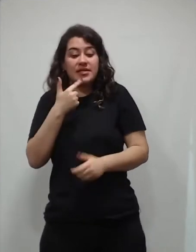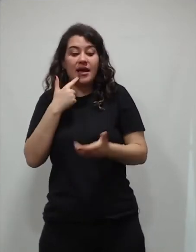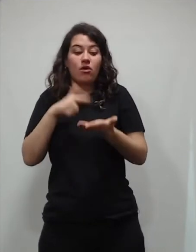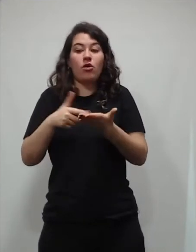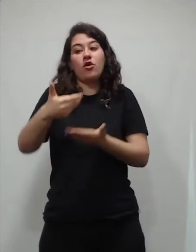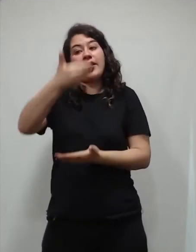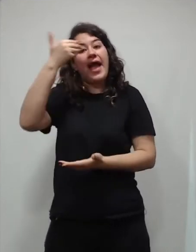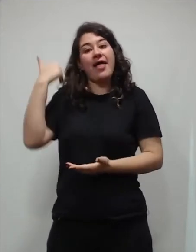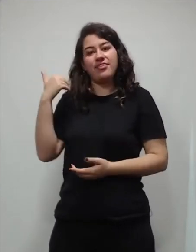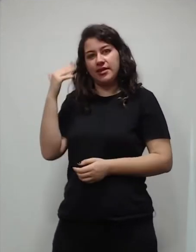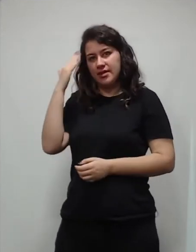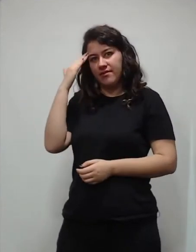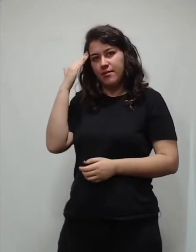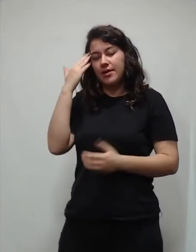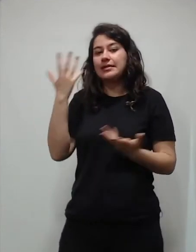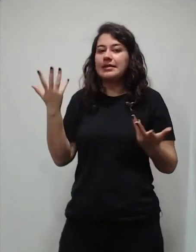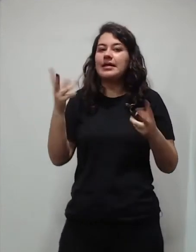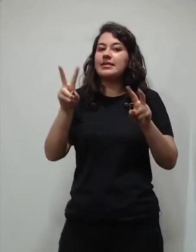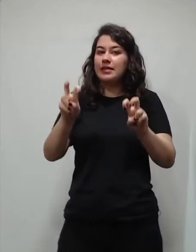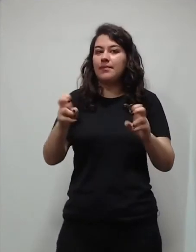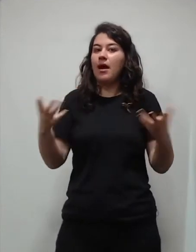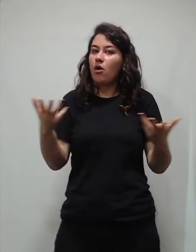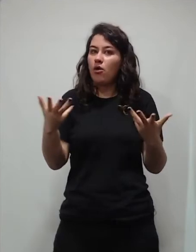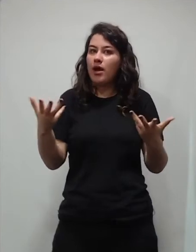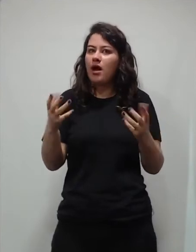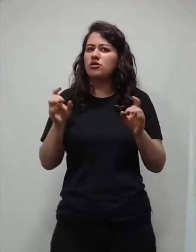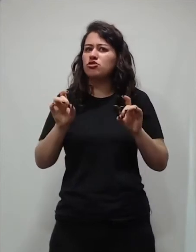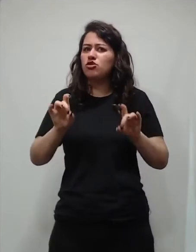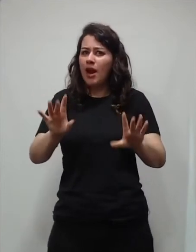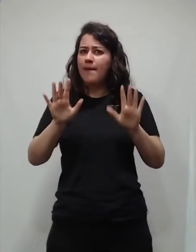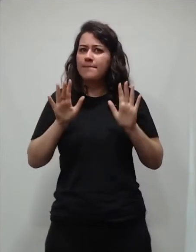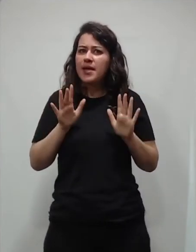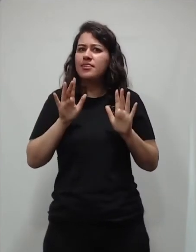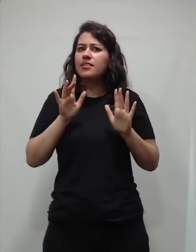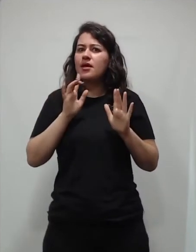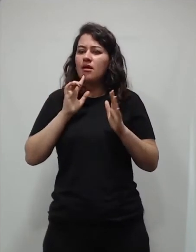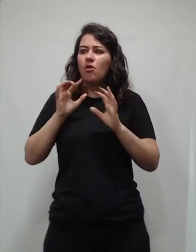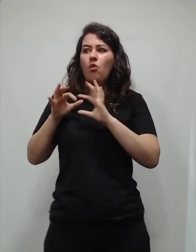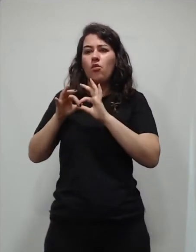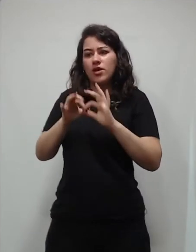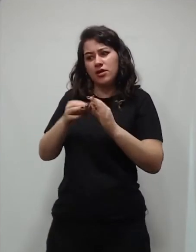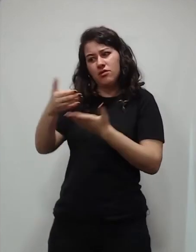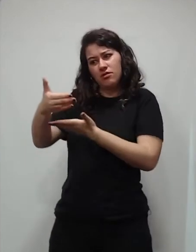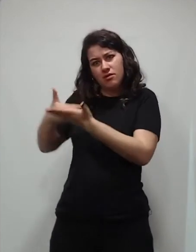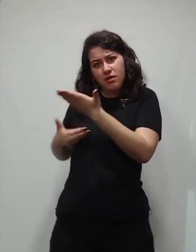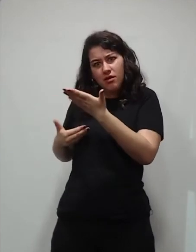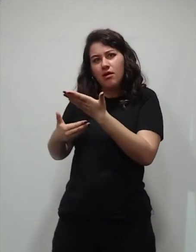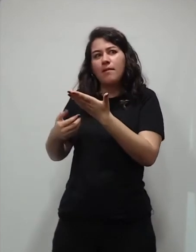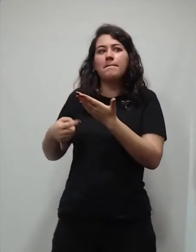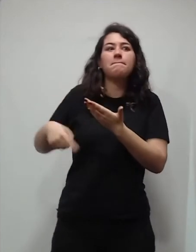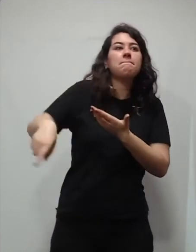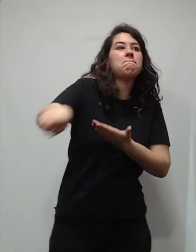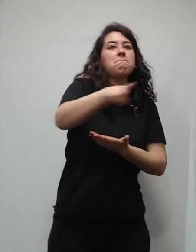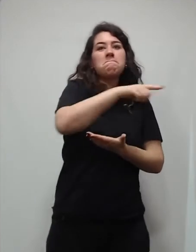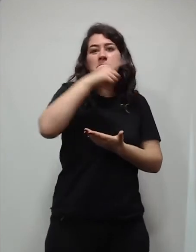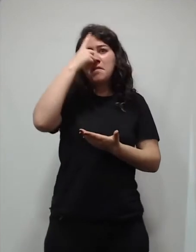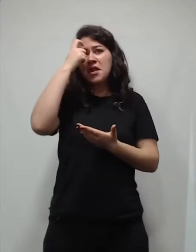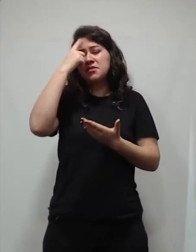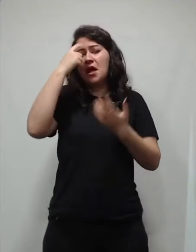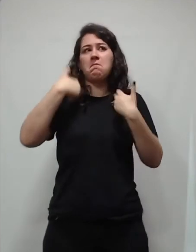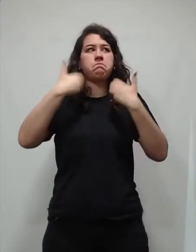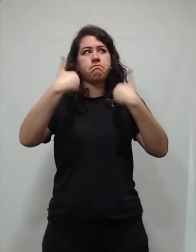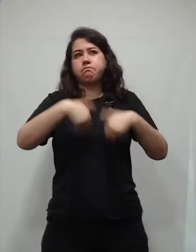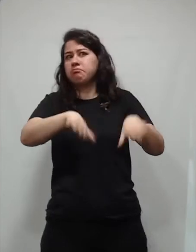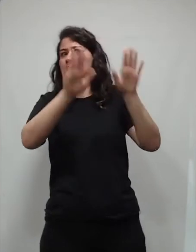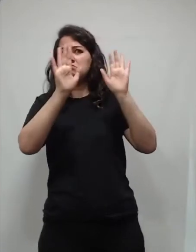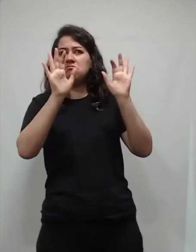eso. El tema es cuando solamente actuamos en base a eso y todo lo demás que no entra no se